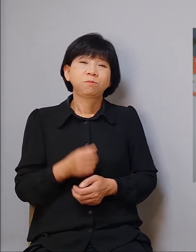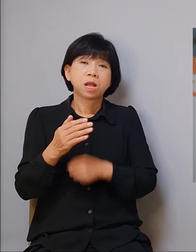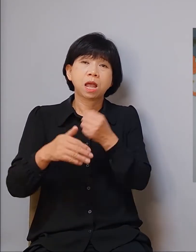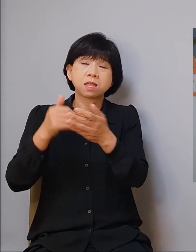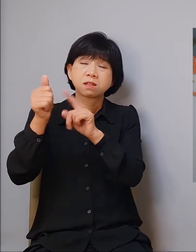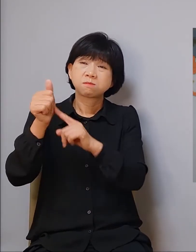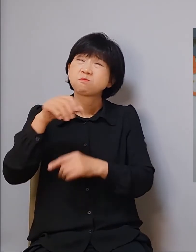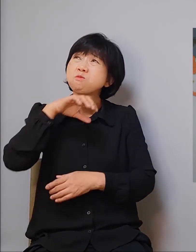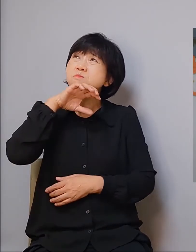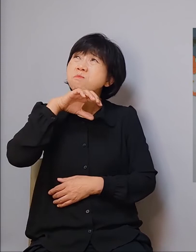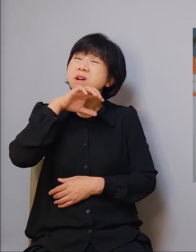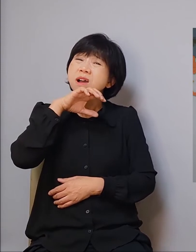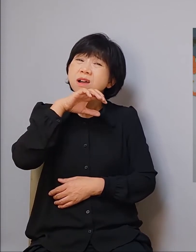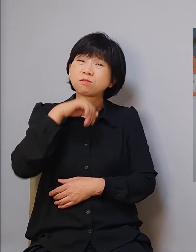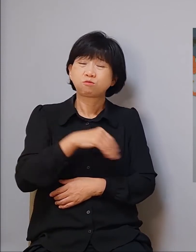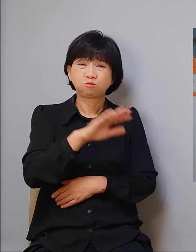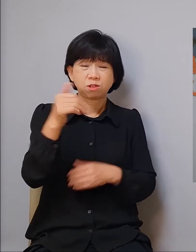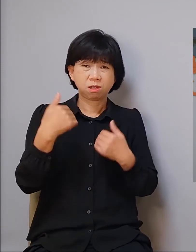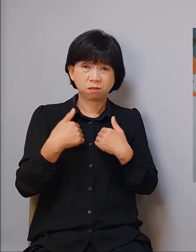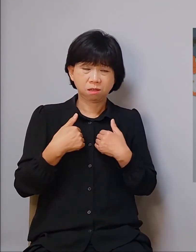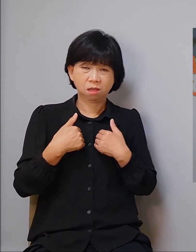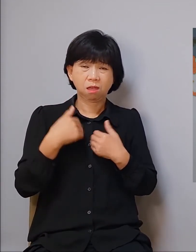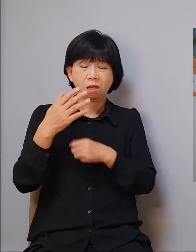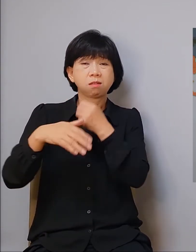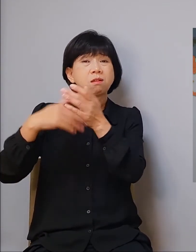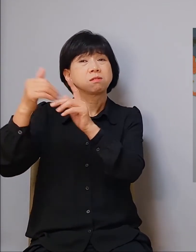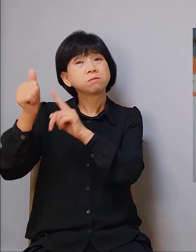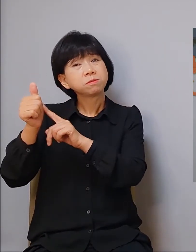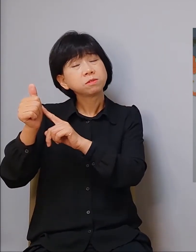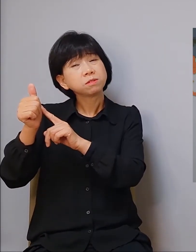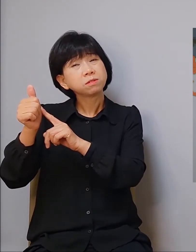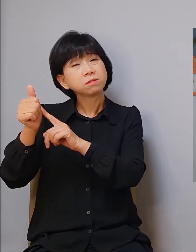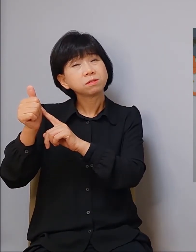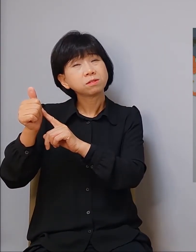하나님께 원망하고 불평했던 우리에게 하나님은 여전히